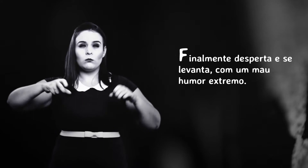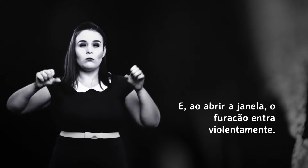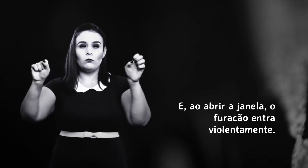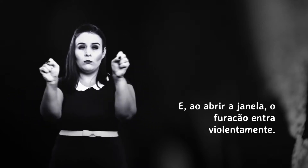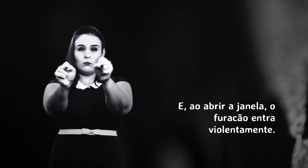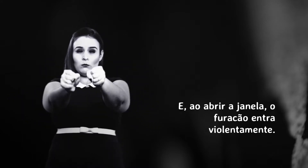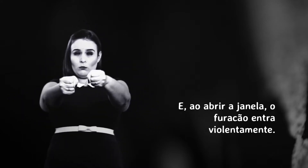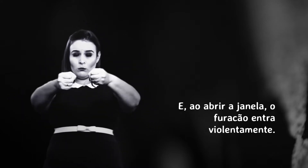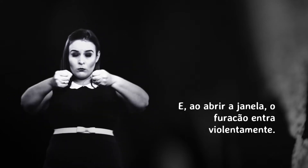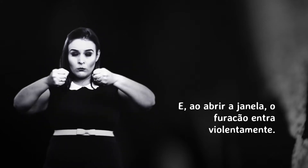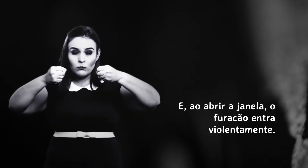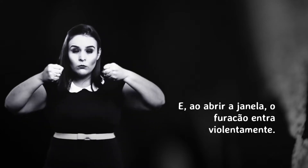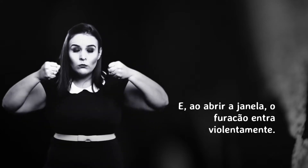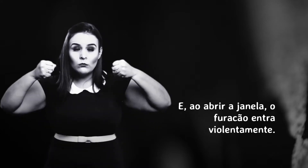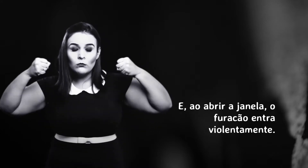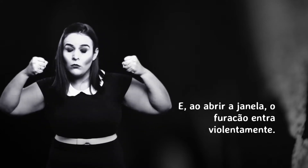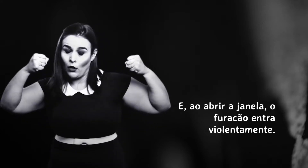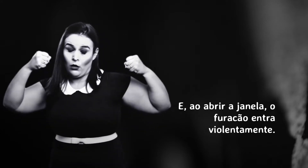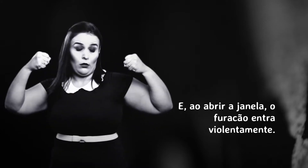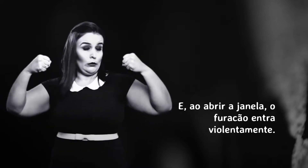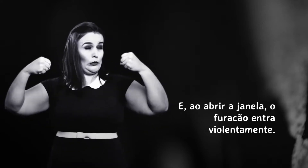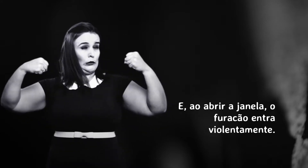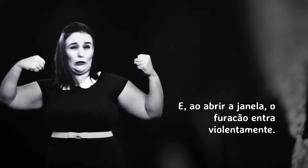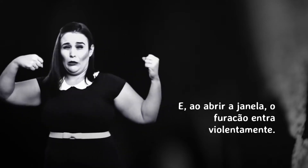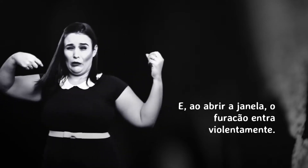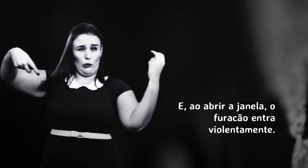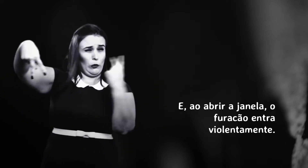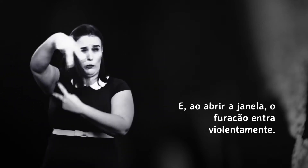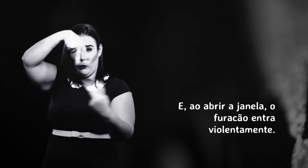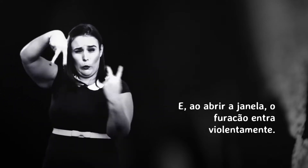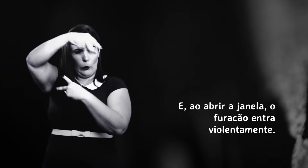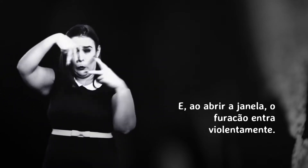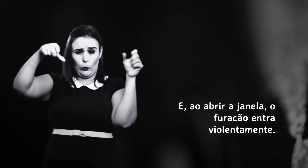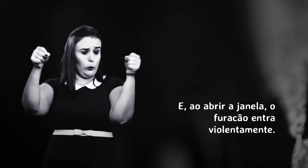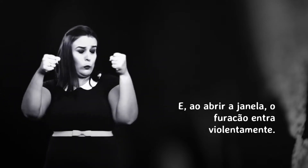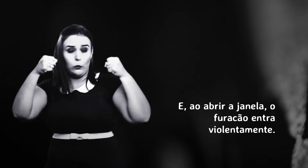E ao abrir a janela, o furacão entra violentamente.